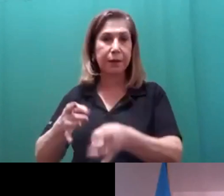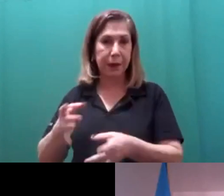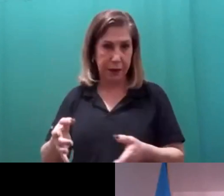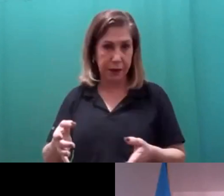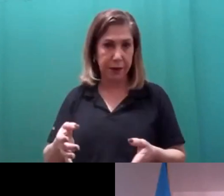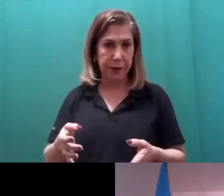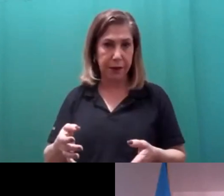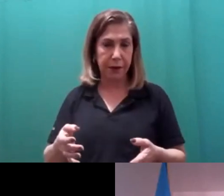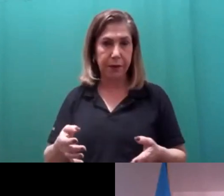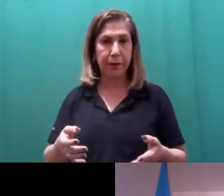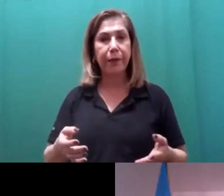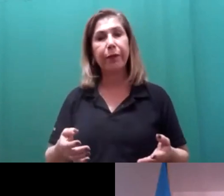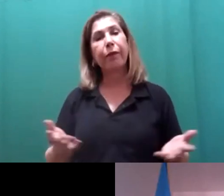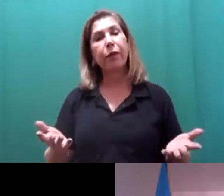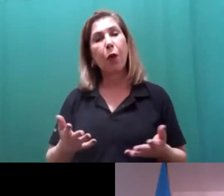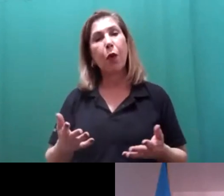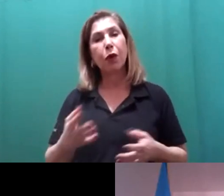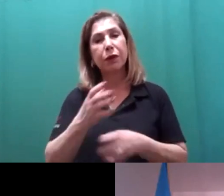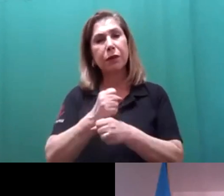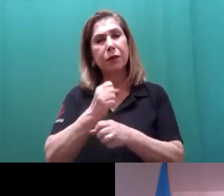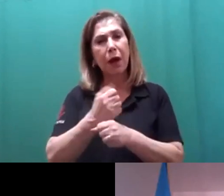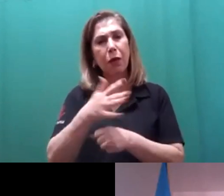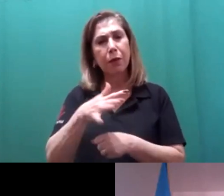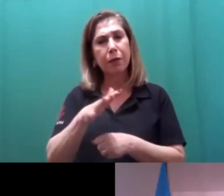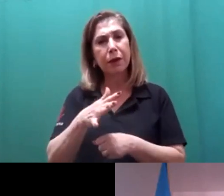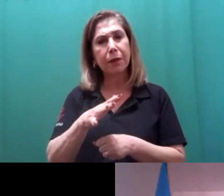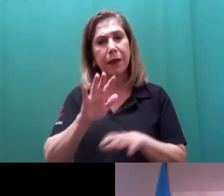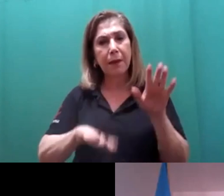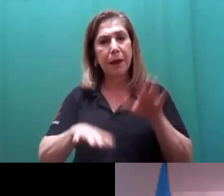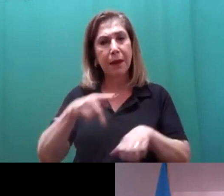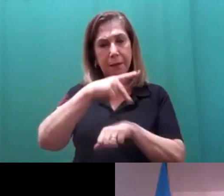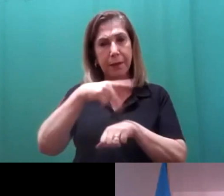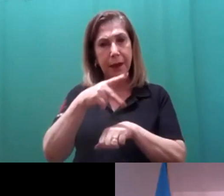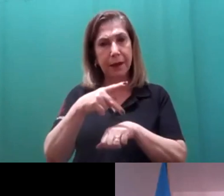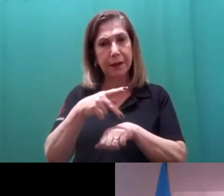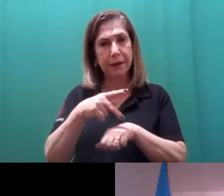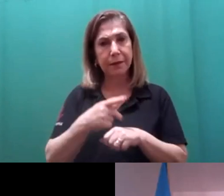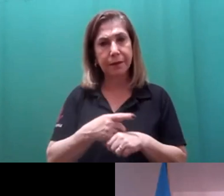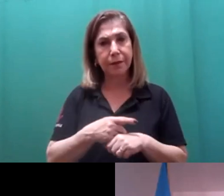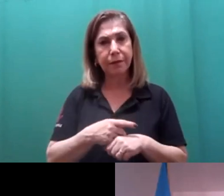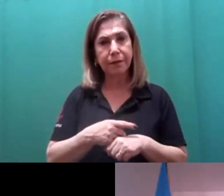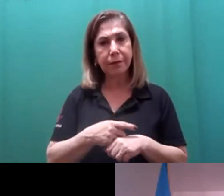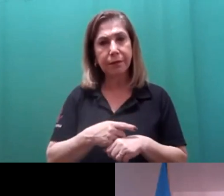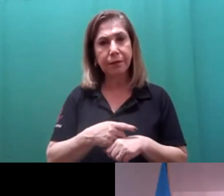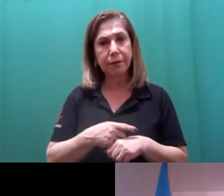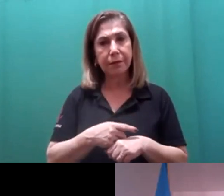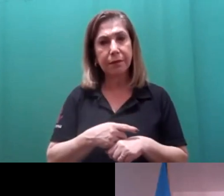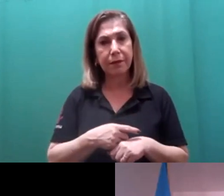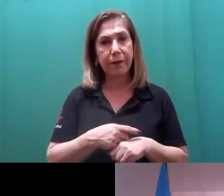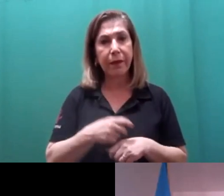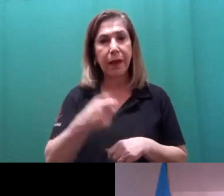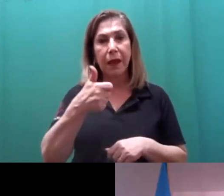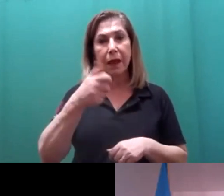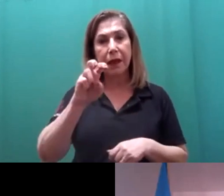Atualmente se calcula, dependendo dos países, mas casi un